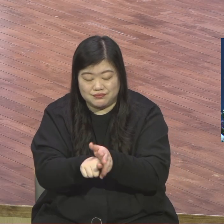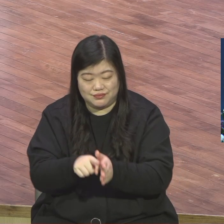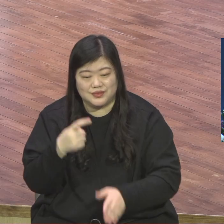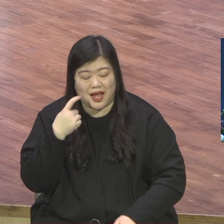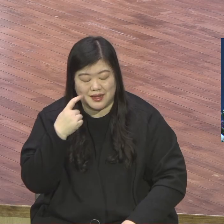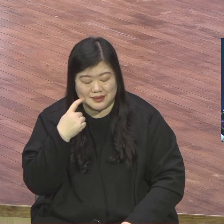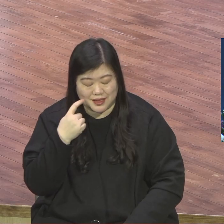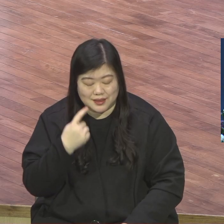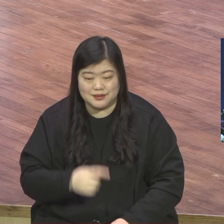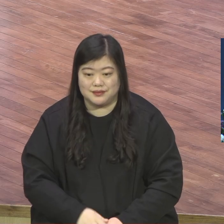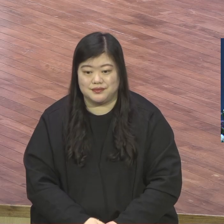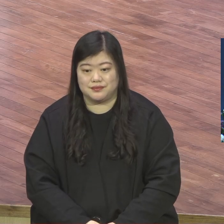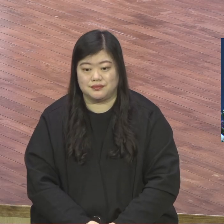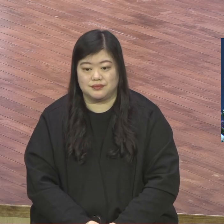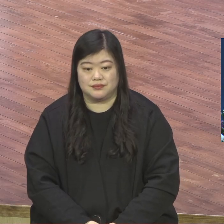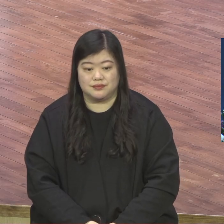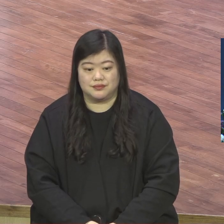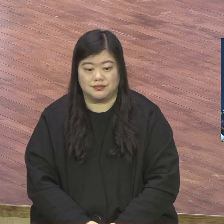상태 금방 알잖아요.